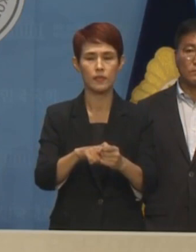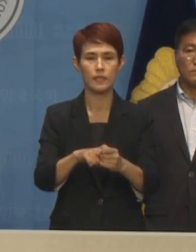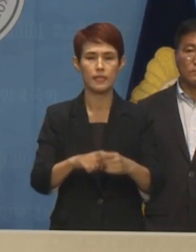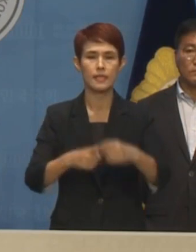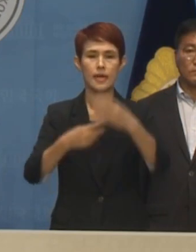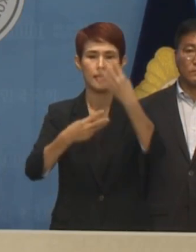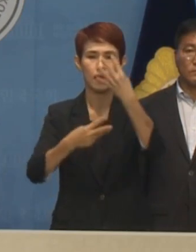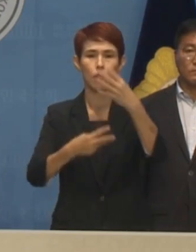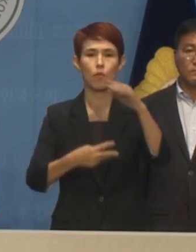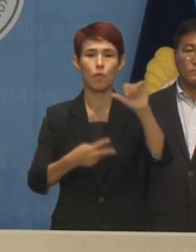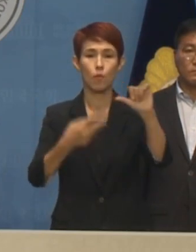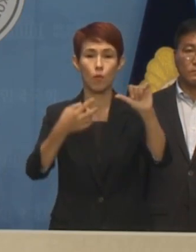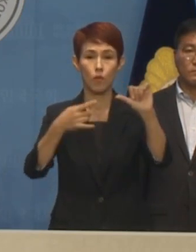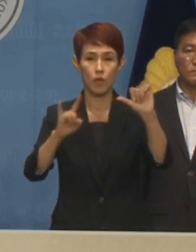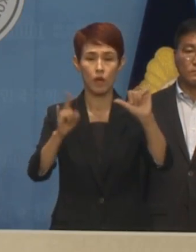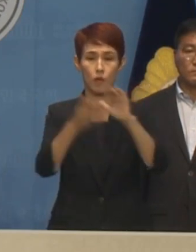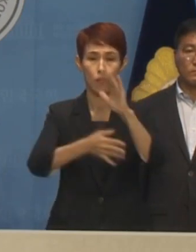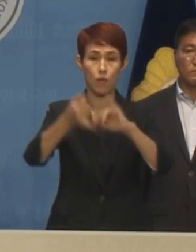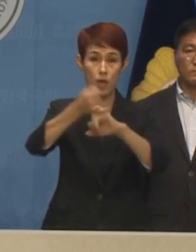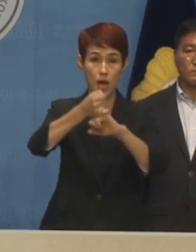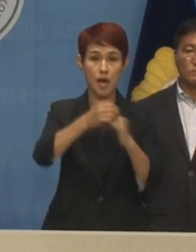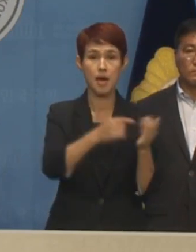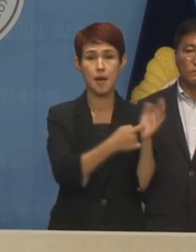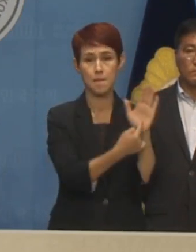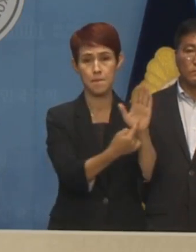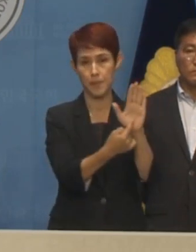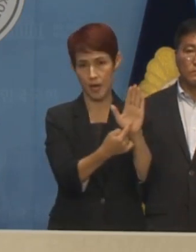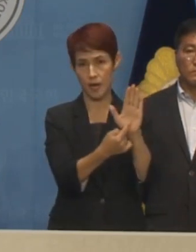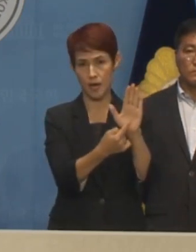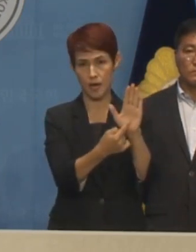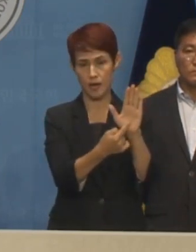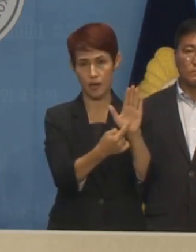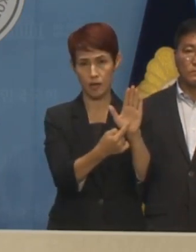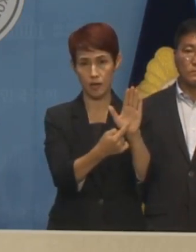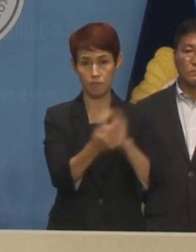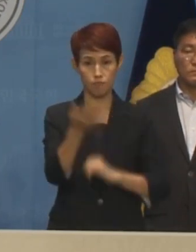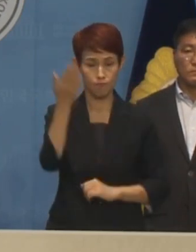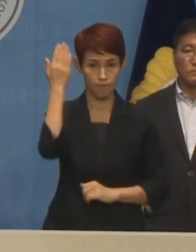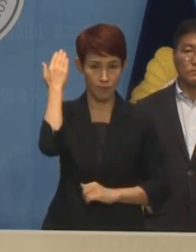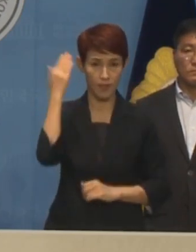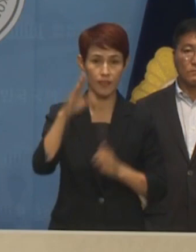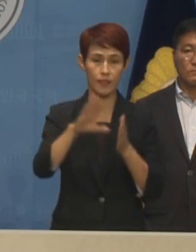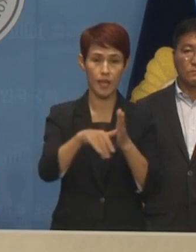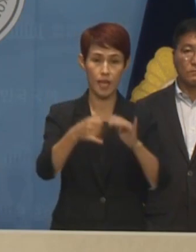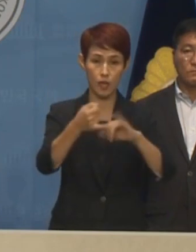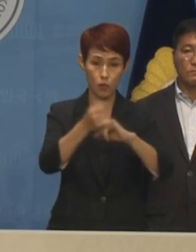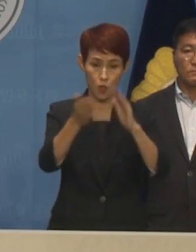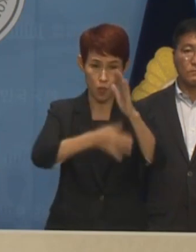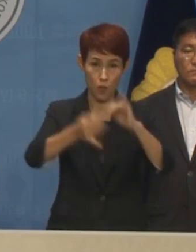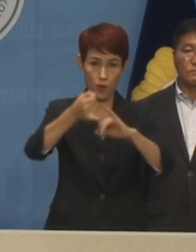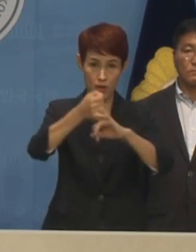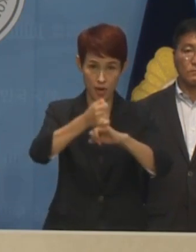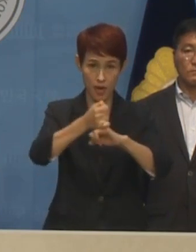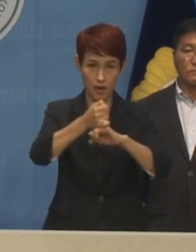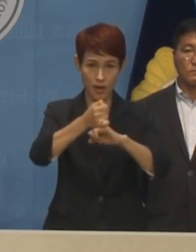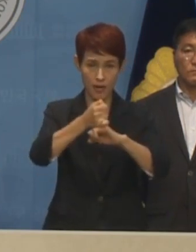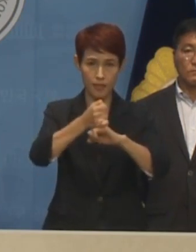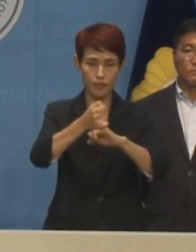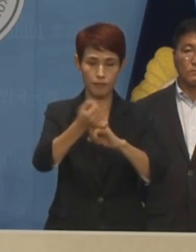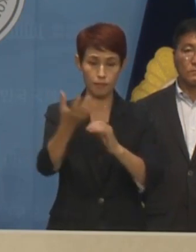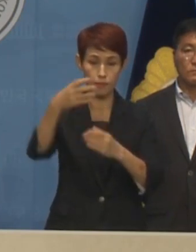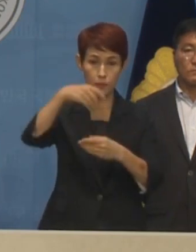5대 공약을 발표했습니다. 그리고 오늘 당시에 약속했던 그 5가지 약속을 오롯이